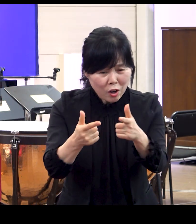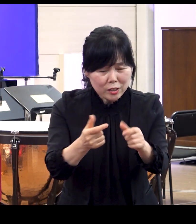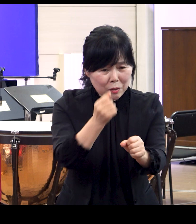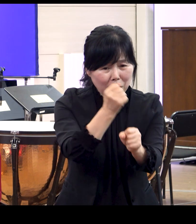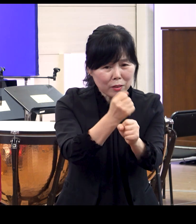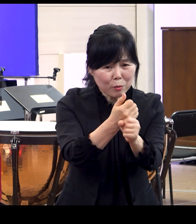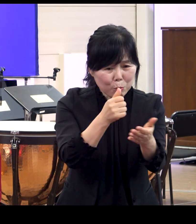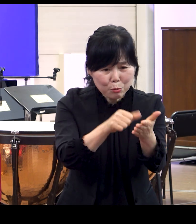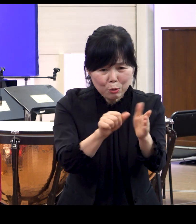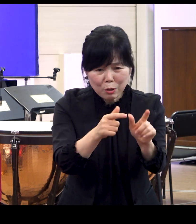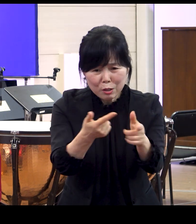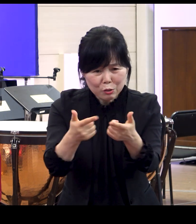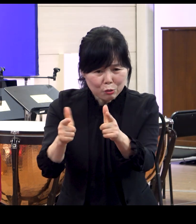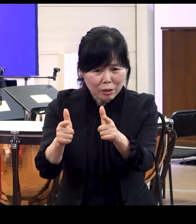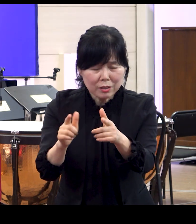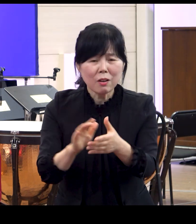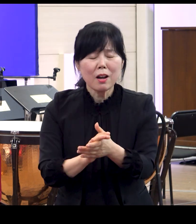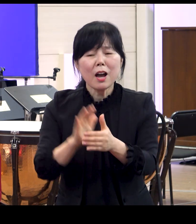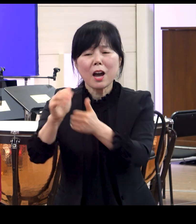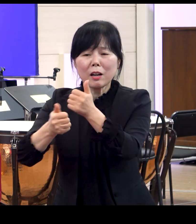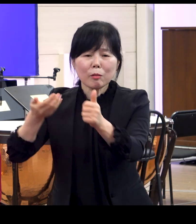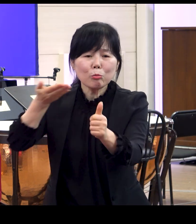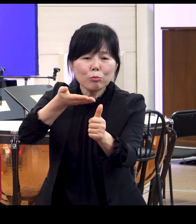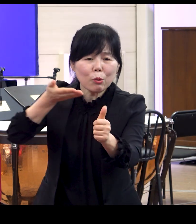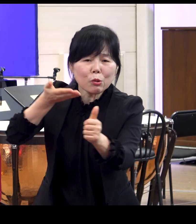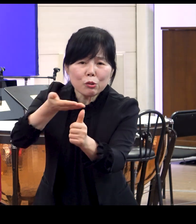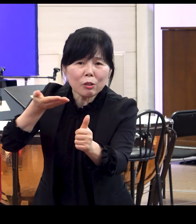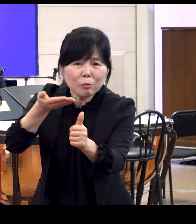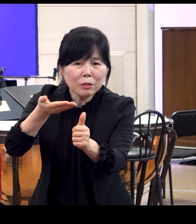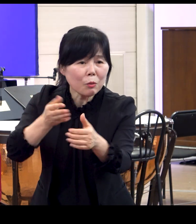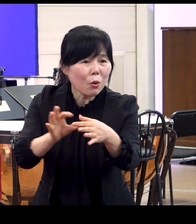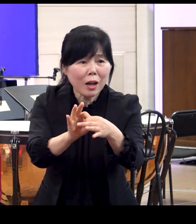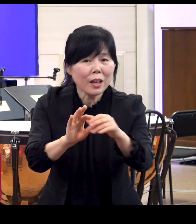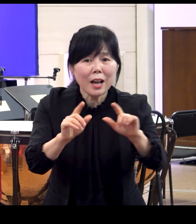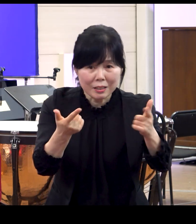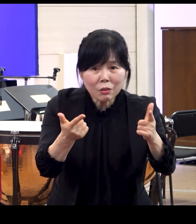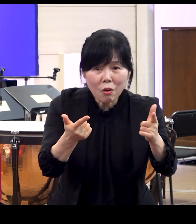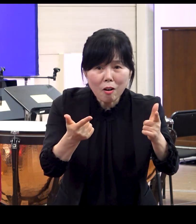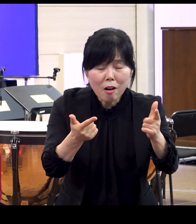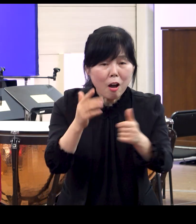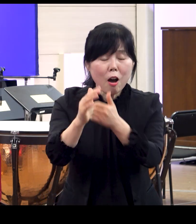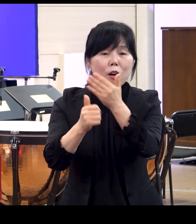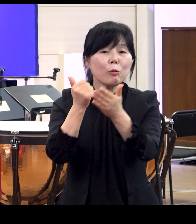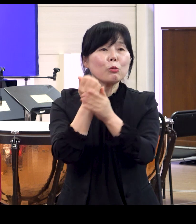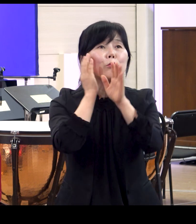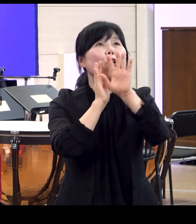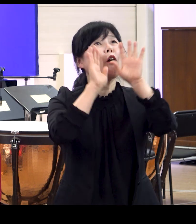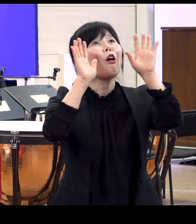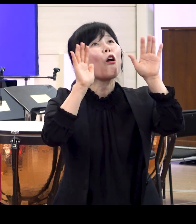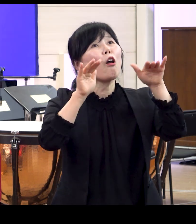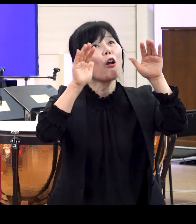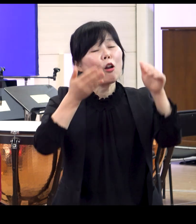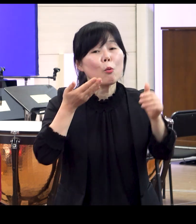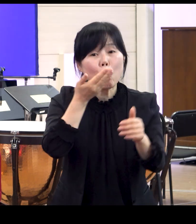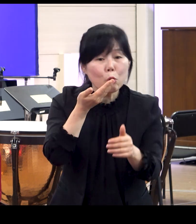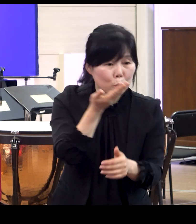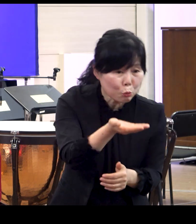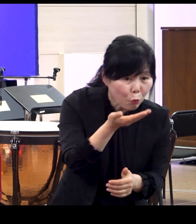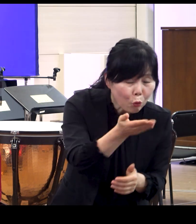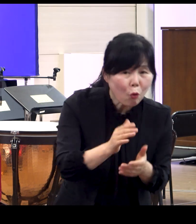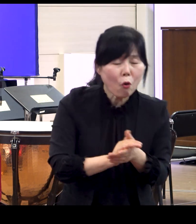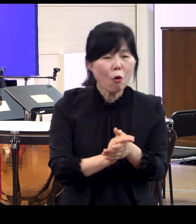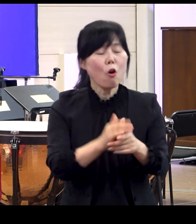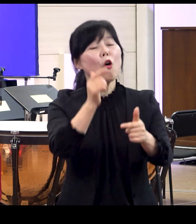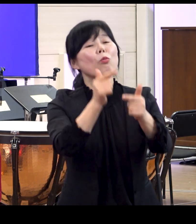피조물들이 하나님과 관계 맺는 그 관계 정도가 아니고, 이 땅에는 모든 피조물이 하나님과 관계를 맺죠.